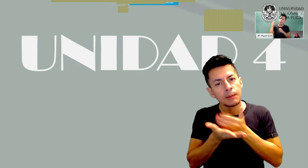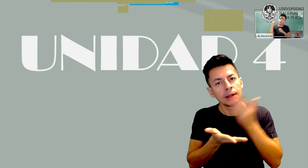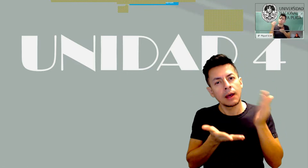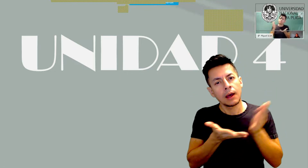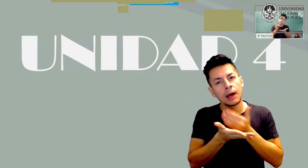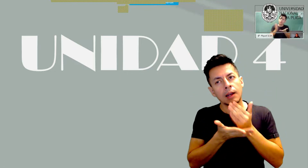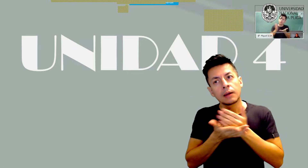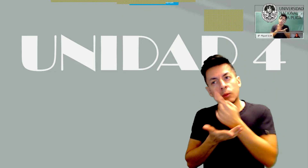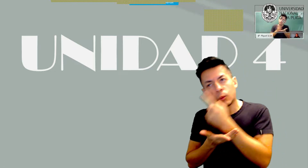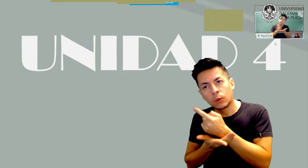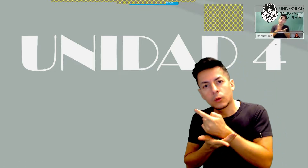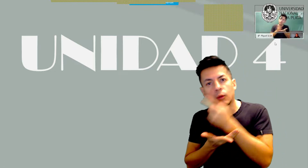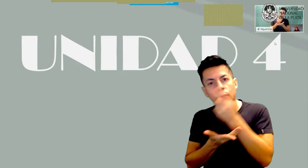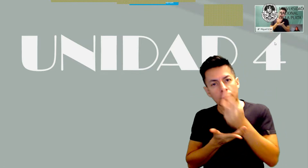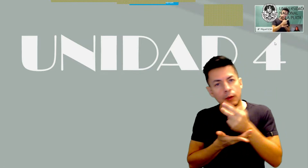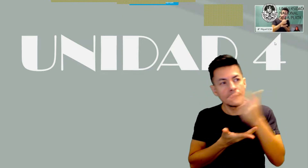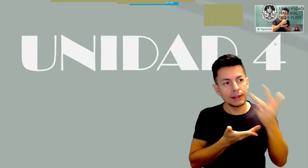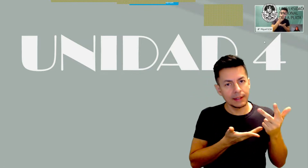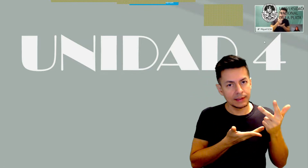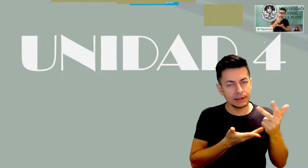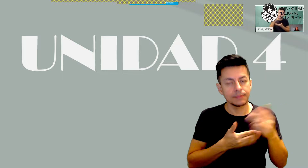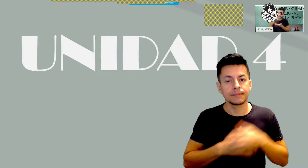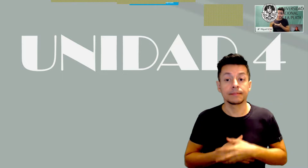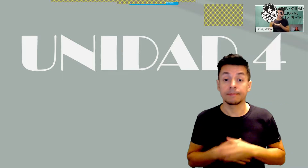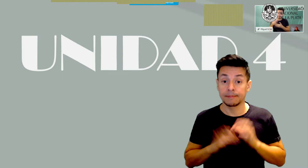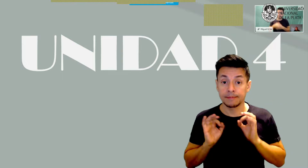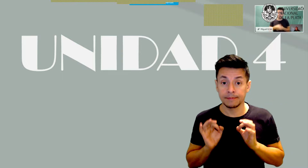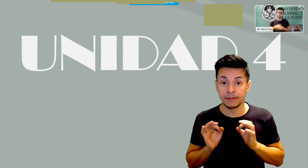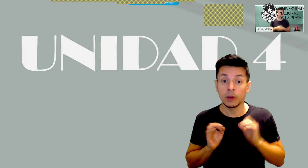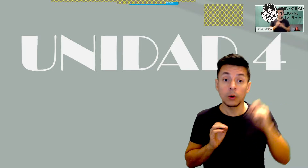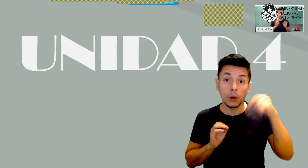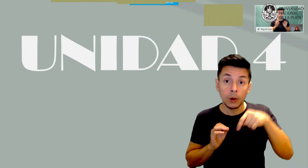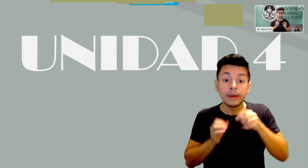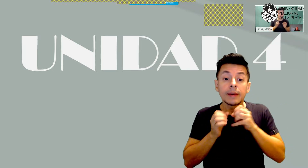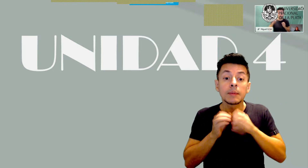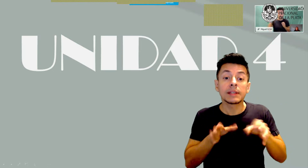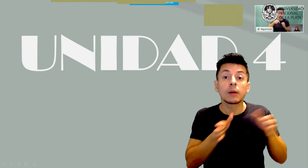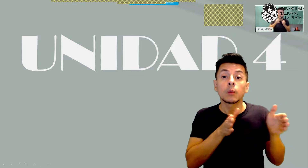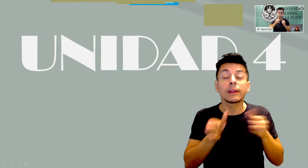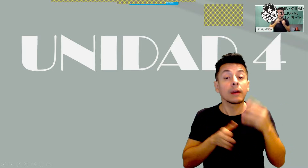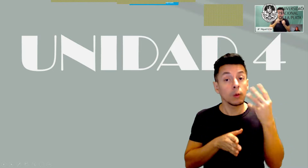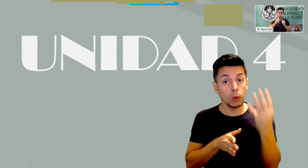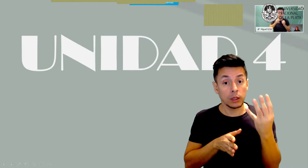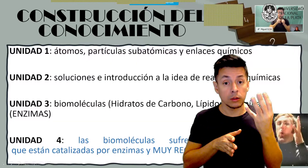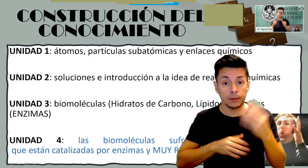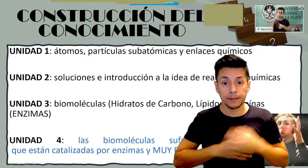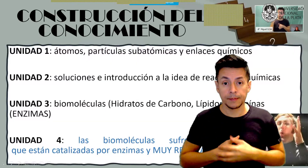que veníamos viendo hasta la unidad 3, ¿sí? Entonces vamos a empezar hoy con la unidad 4.